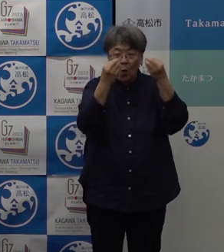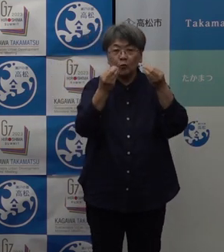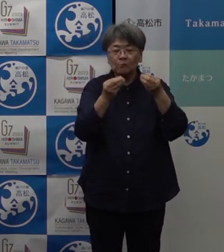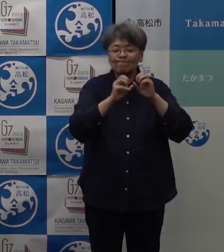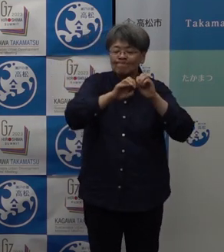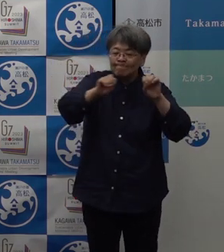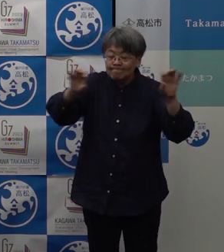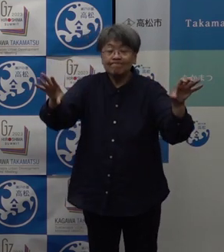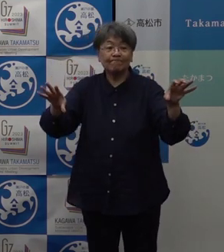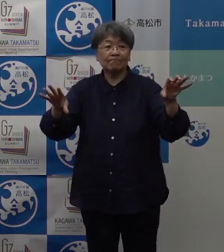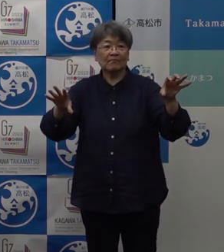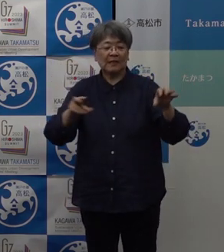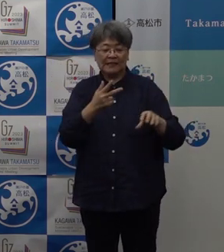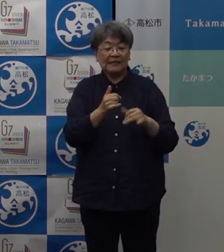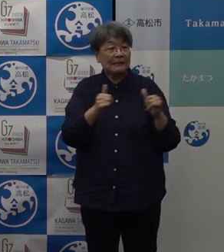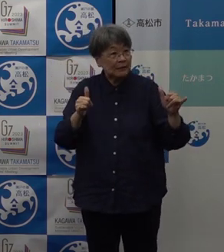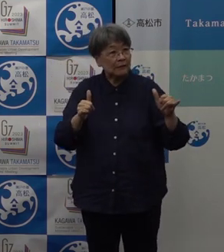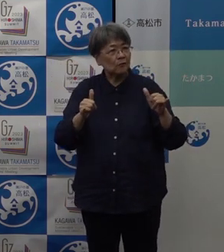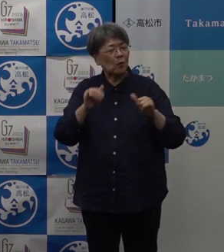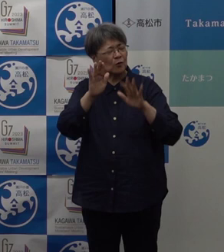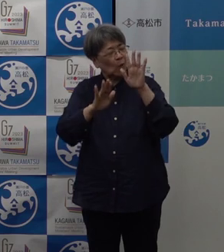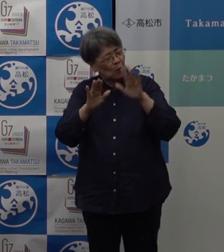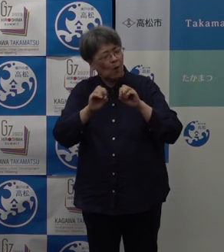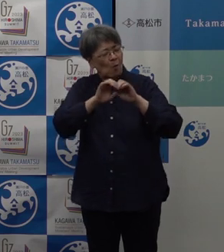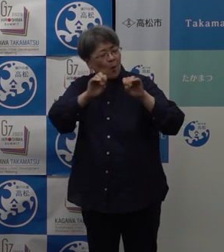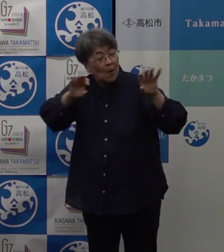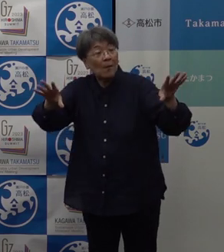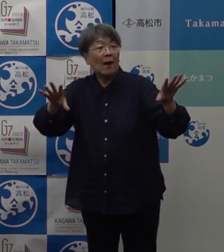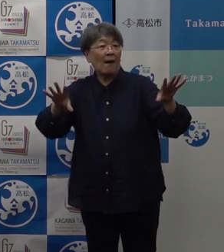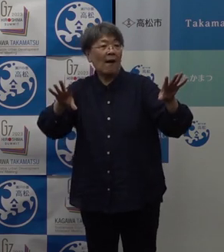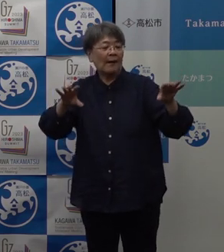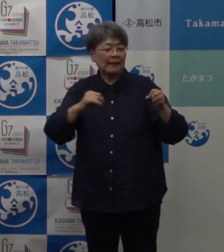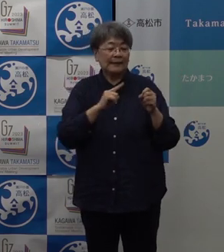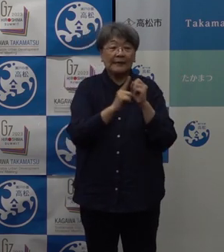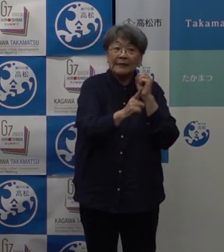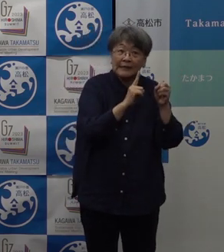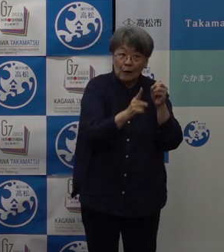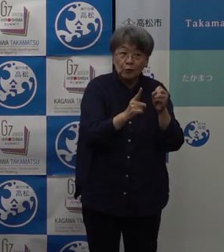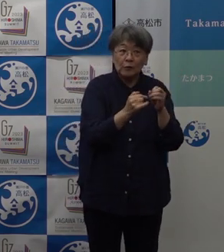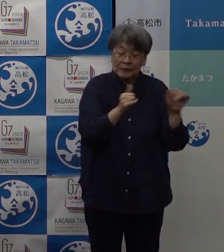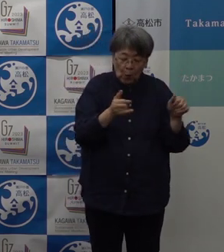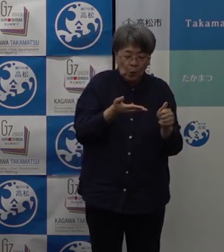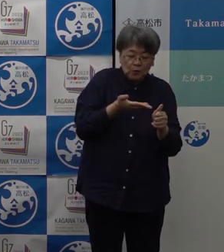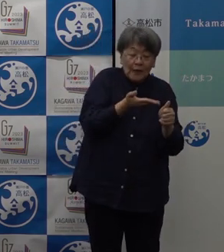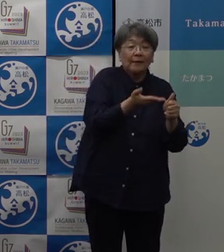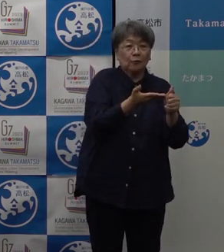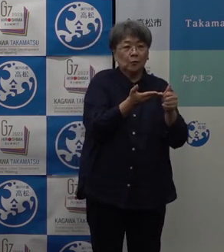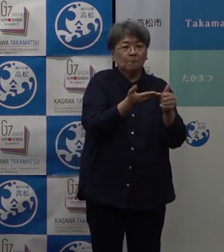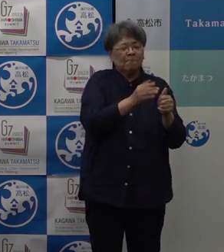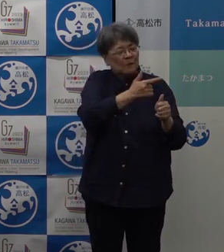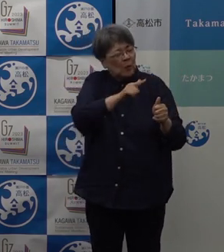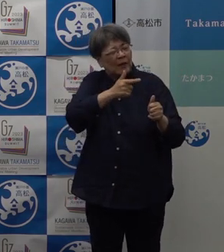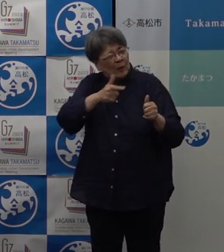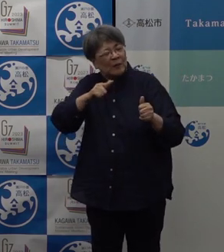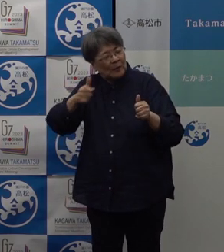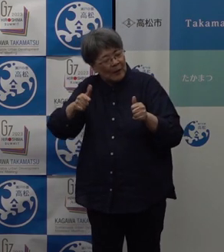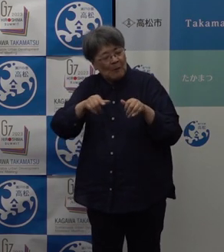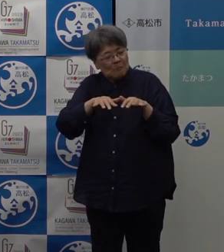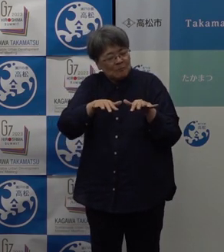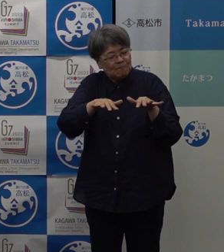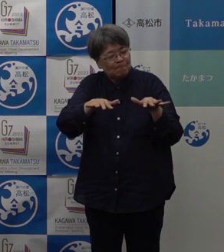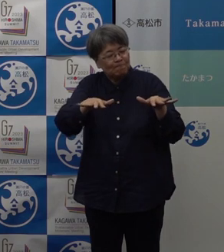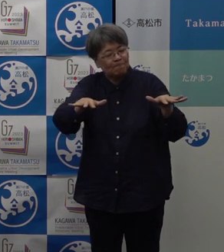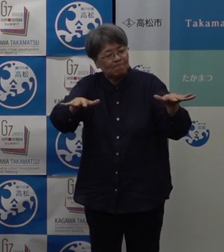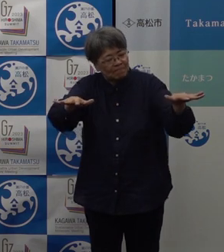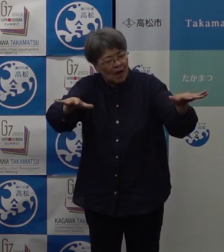画、またシビックプライドの醸成、デジタル人材の育成などさまざまな分野への波及効果を期待しておる